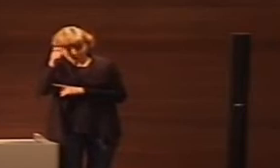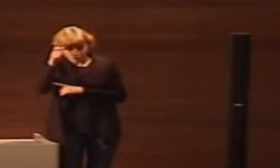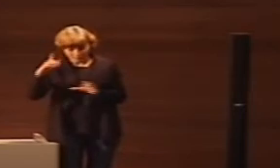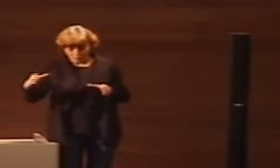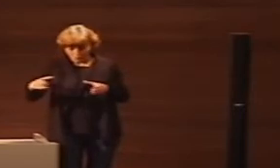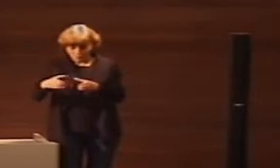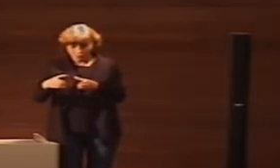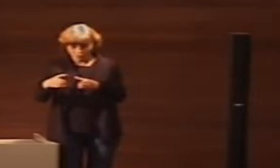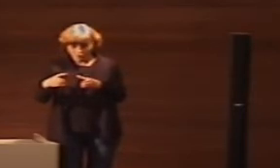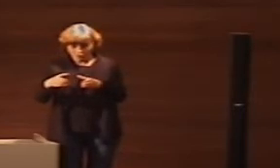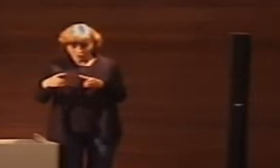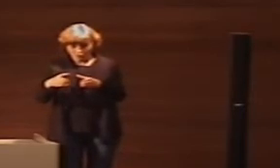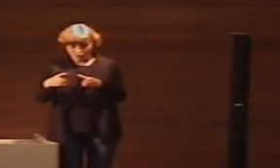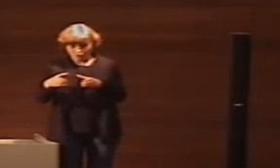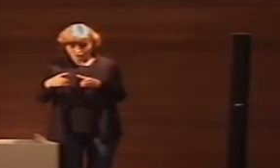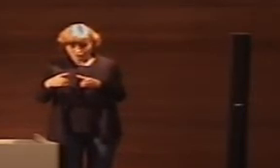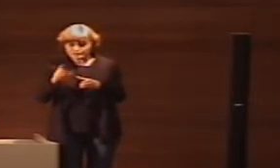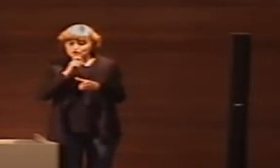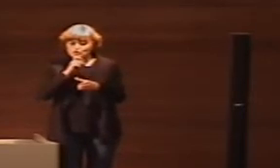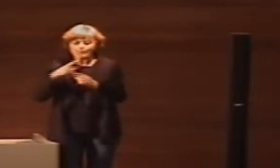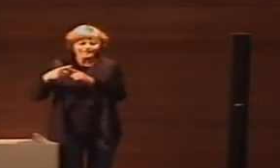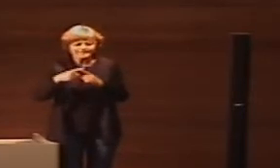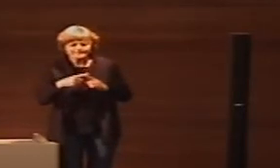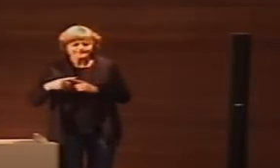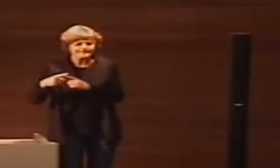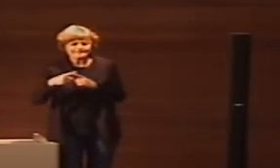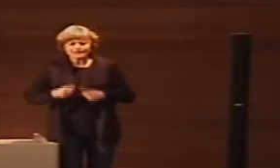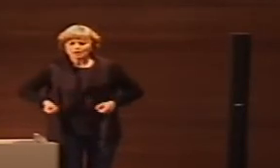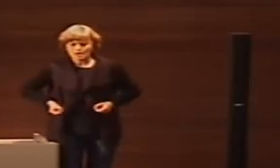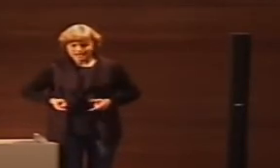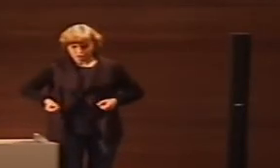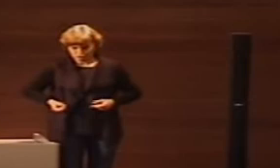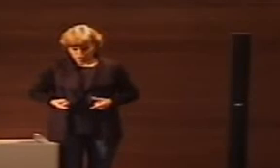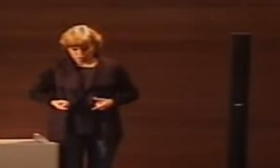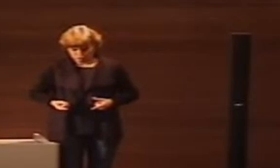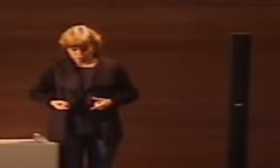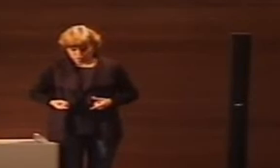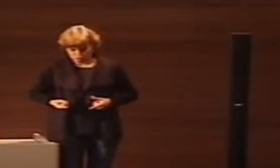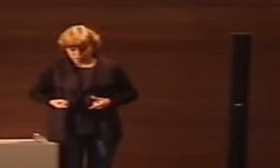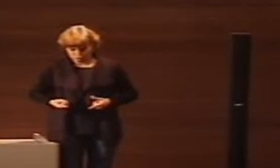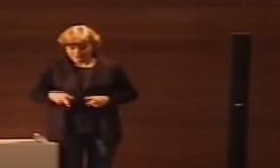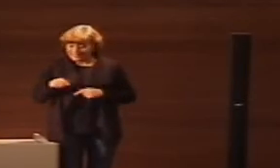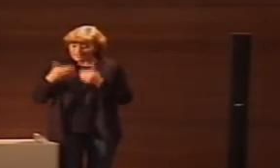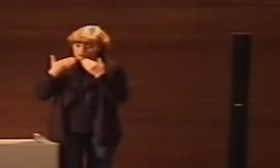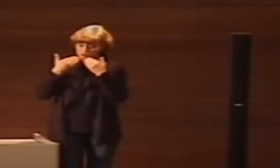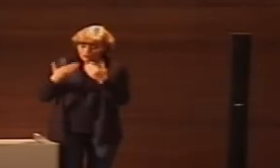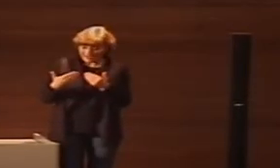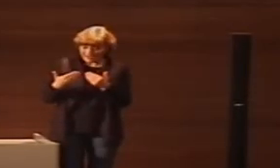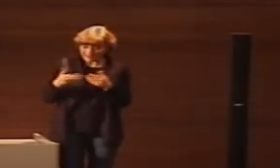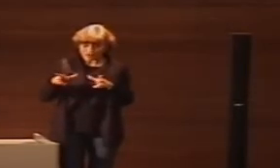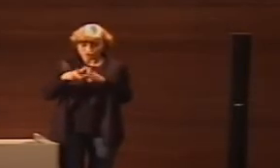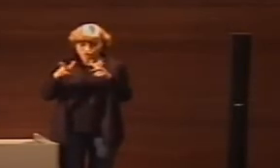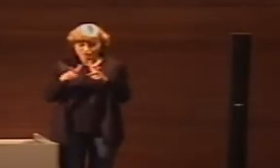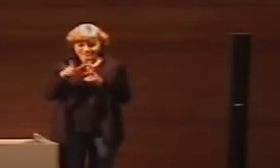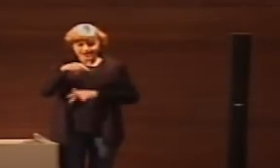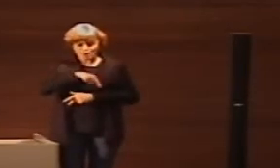por tonelada, pero generalmente estas formas de repartición de costes no siempre incentivan las buenas prácticas de los municipios